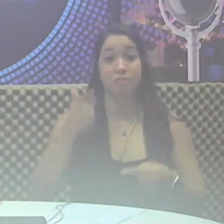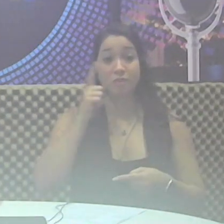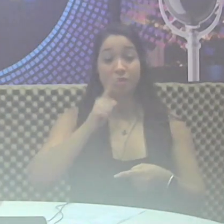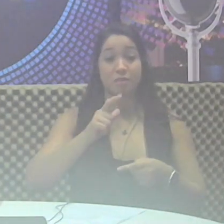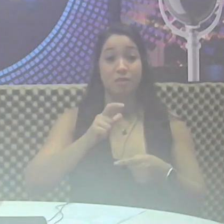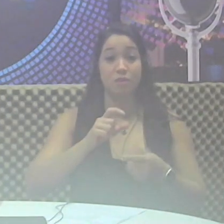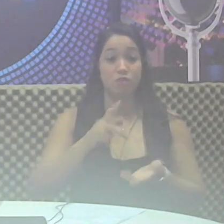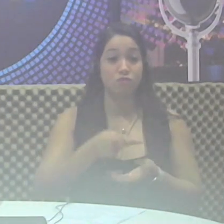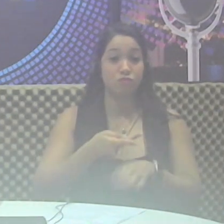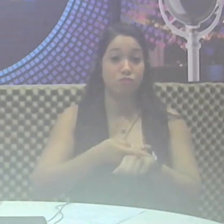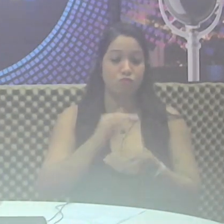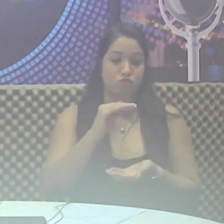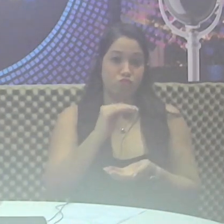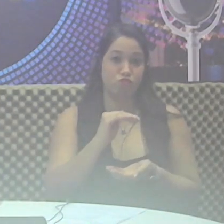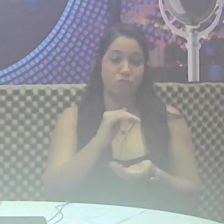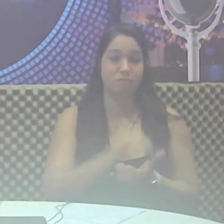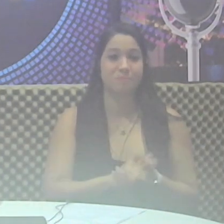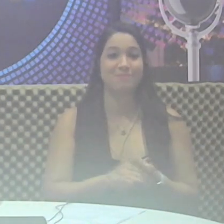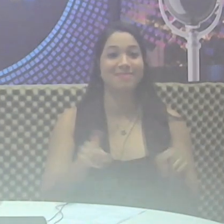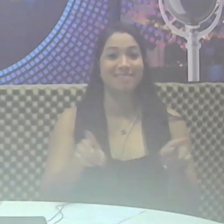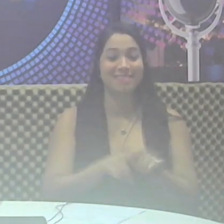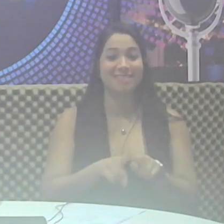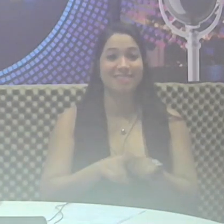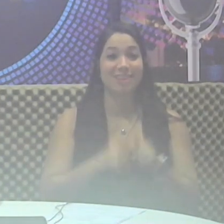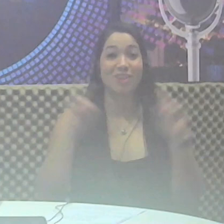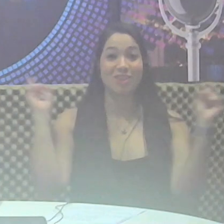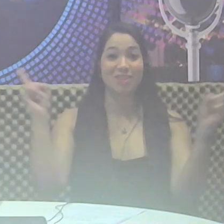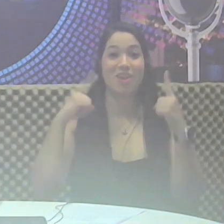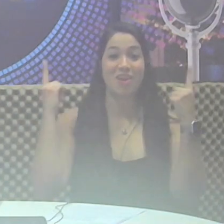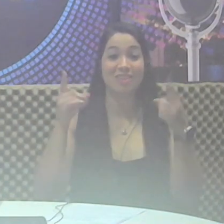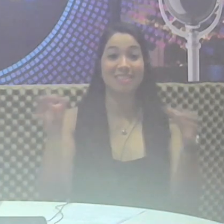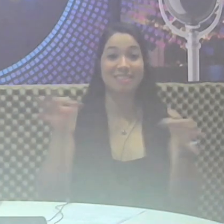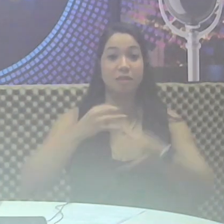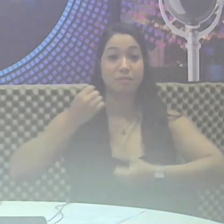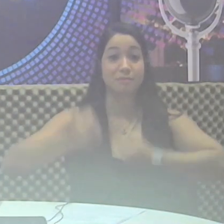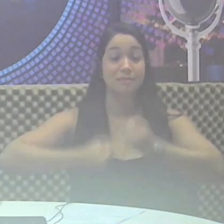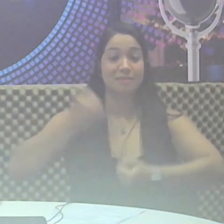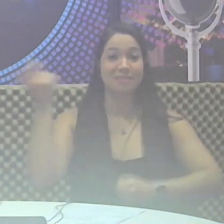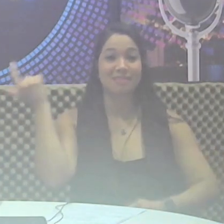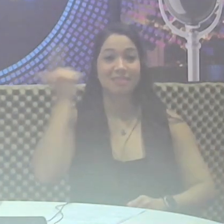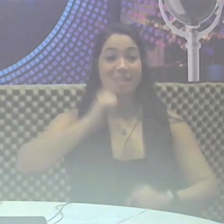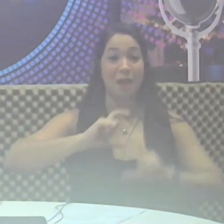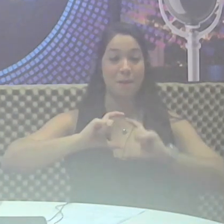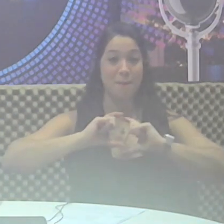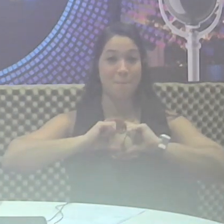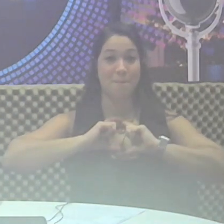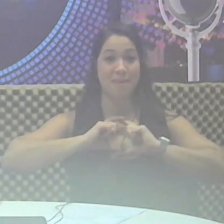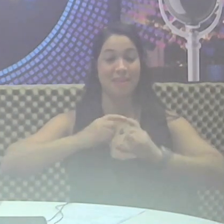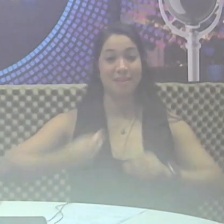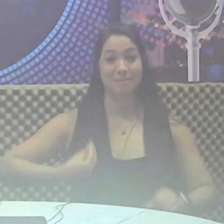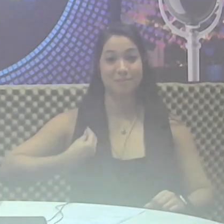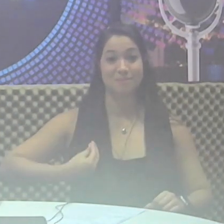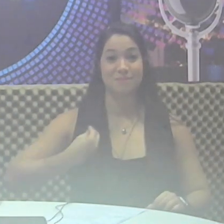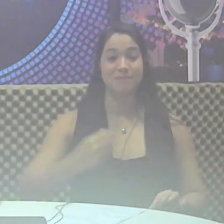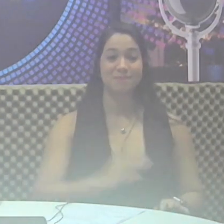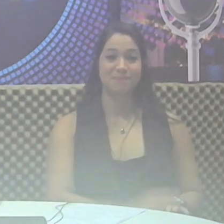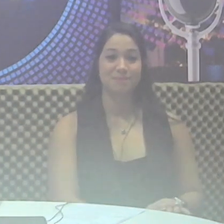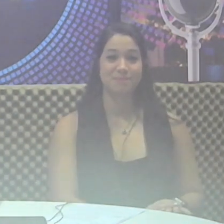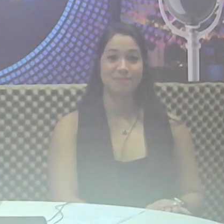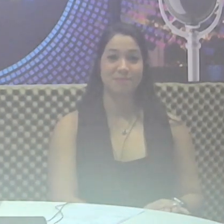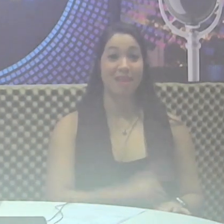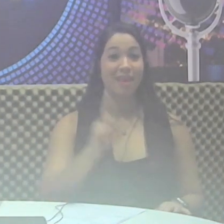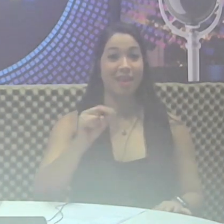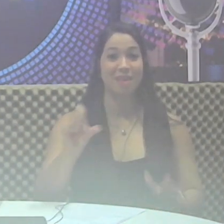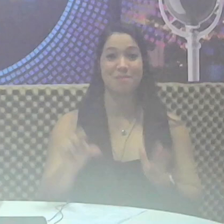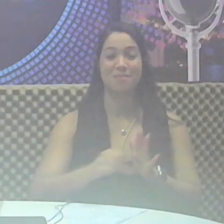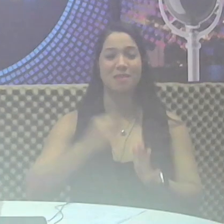com mini troféus. Além disso, todos que concluírem a prova receberão medalha de participação. Esta será